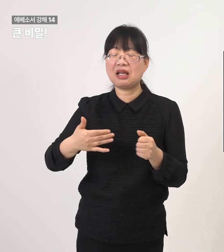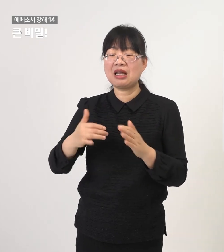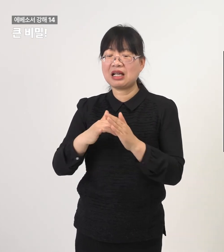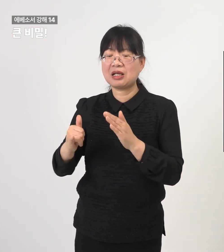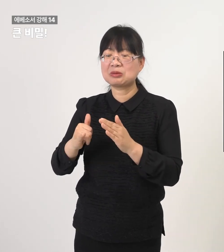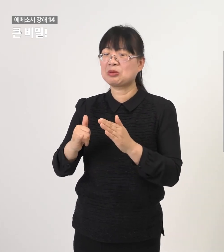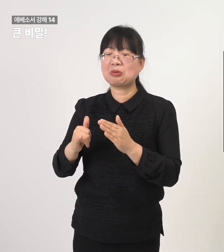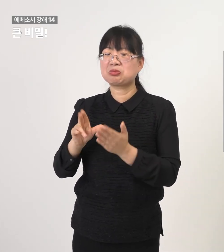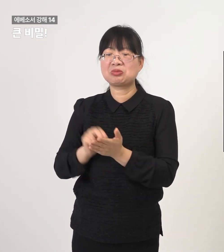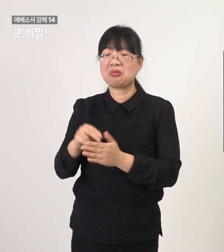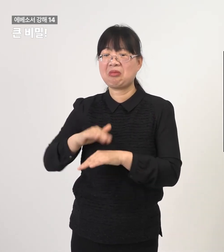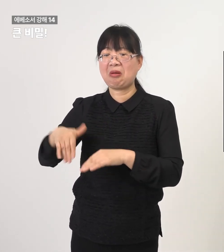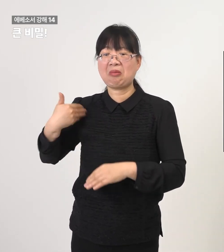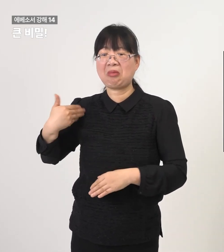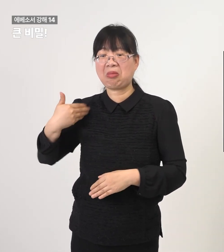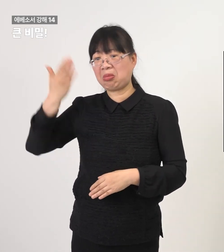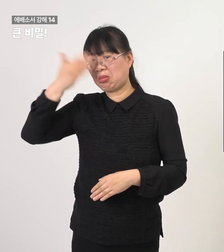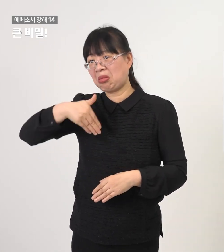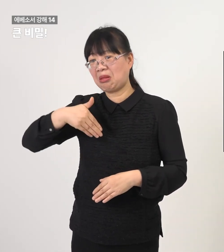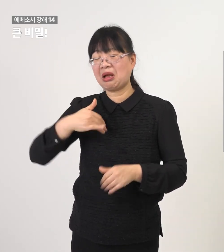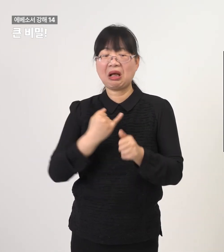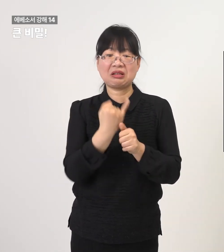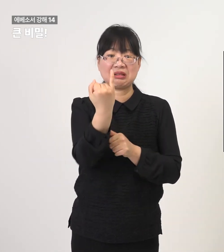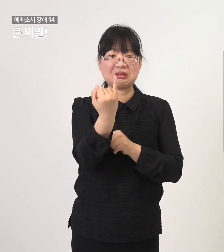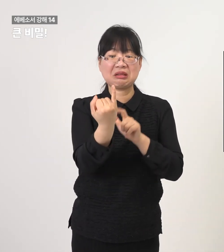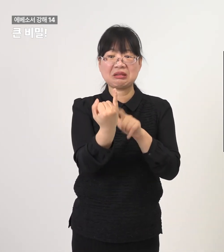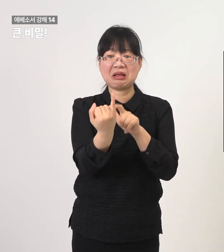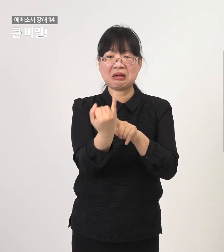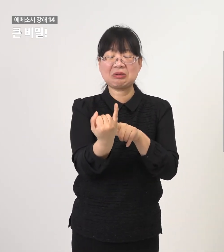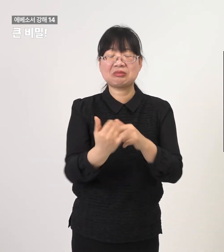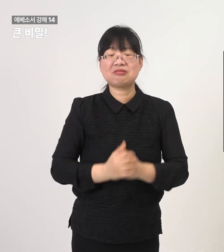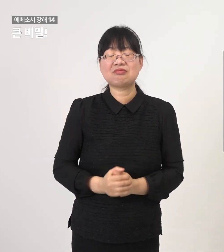실지. 알고 보니까 그 아내 되는 분이